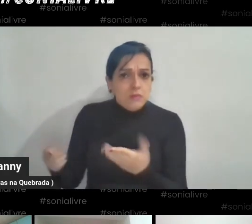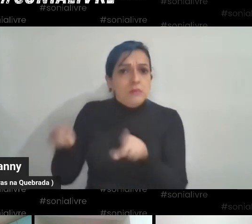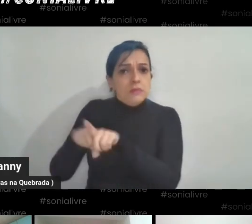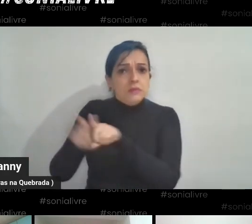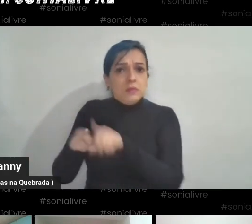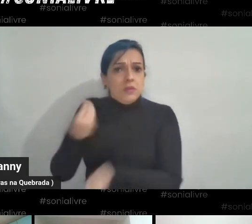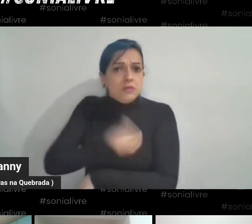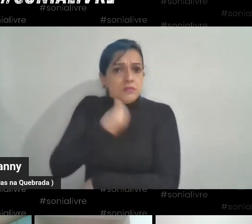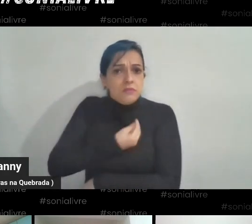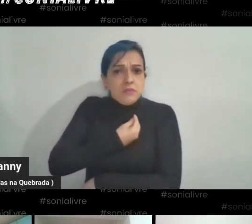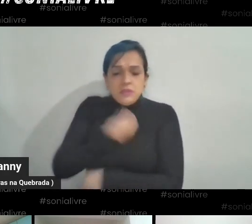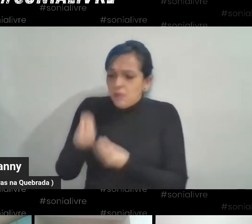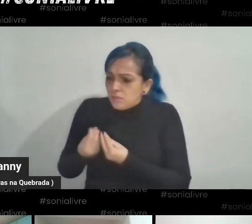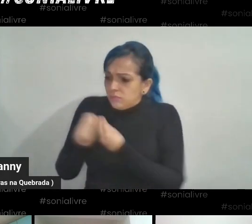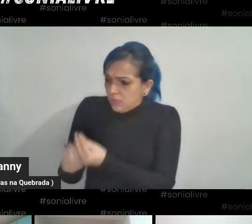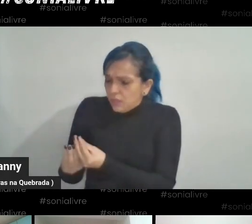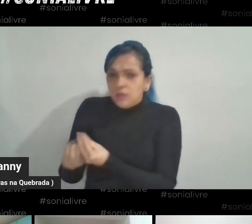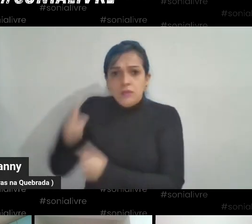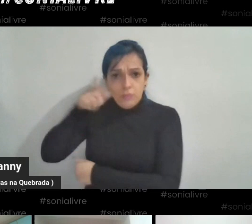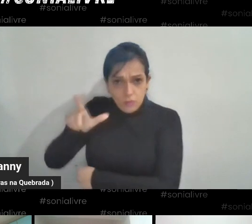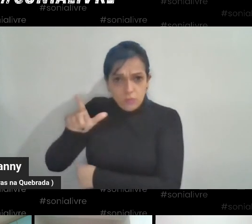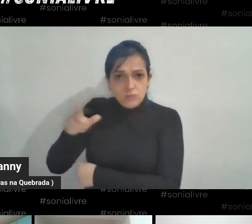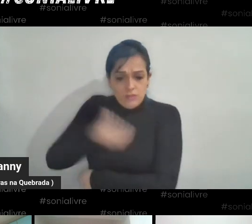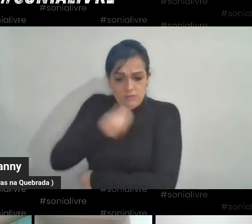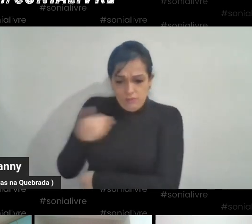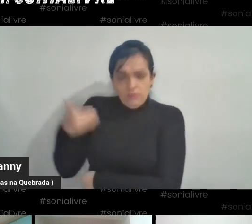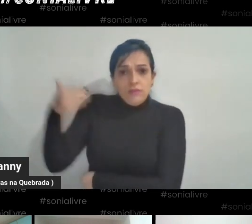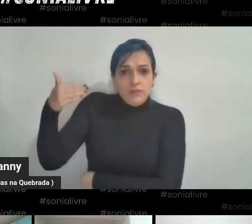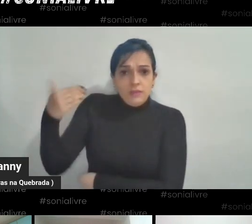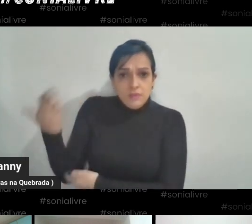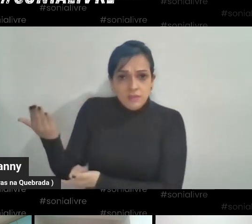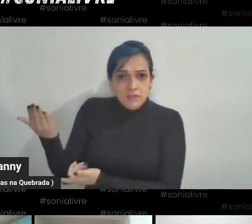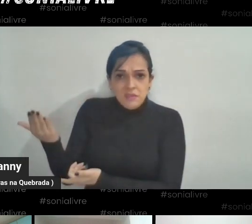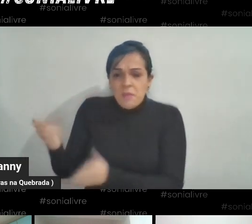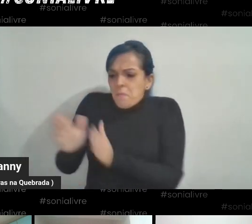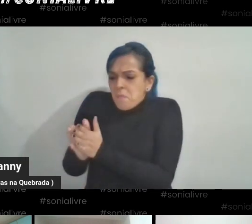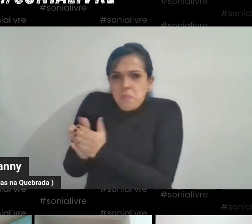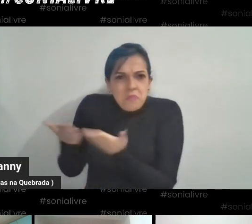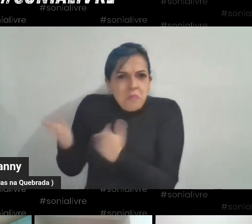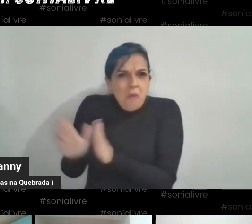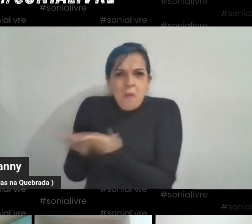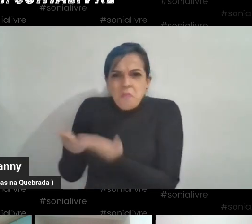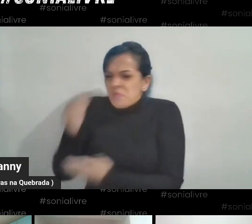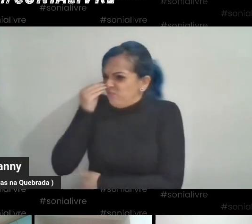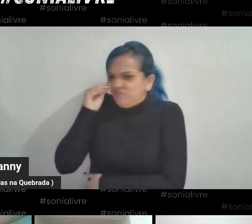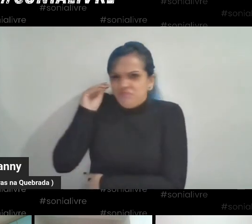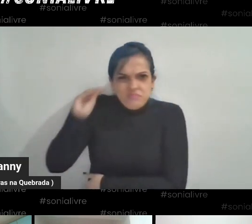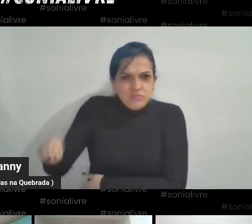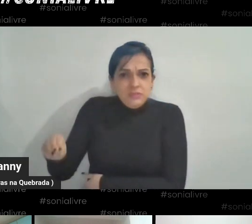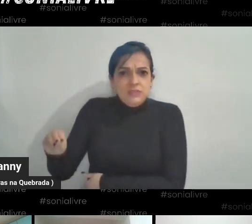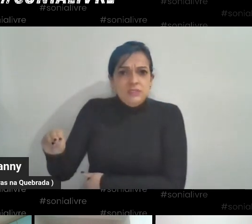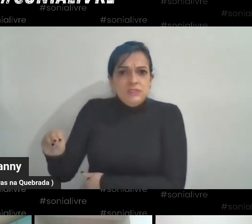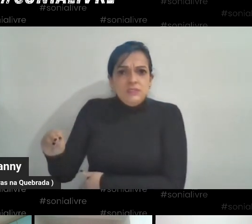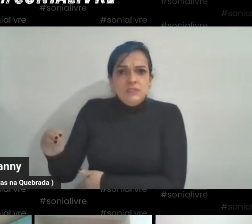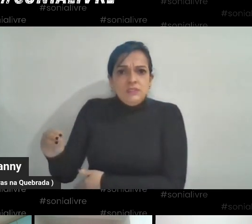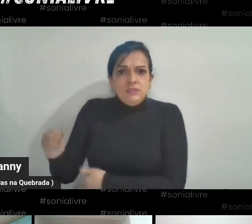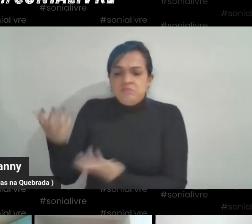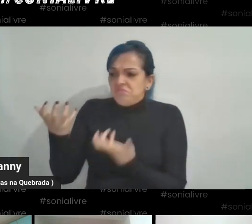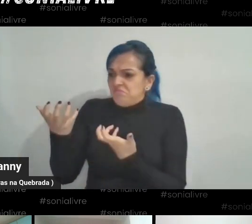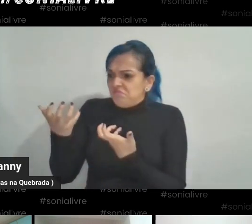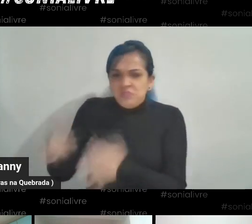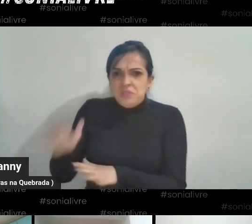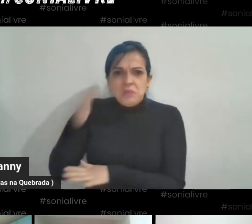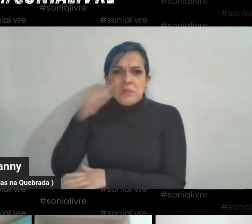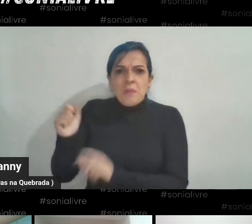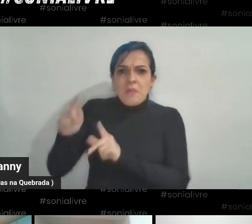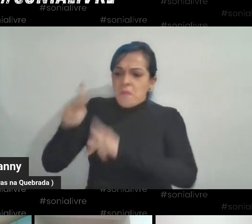que nos deram para sobreviver? A miséria total, descaso, ignoraram que o povo negro